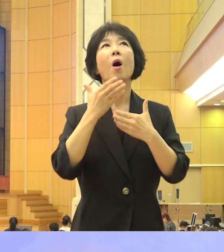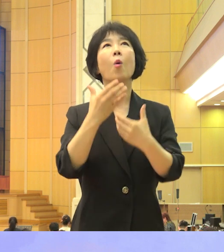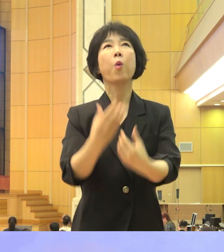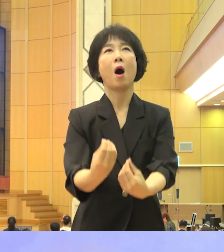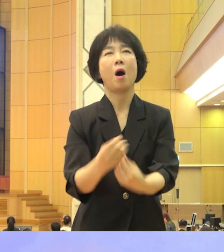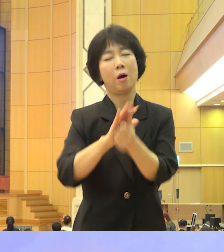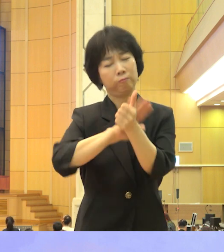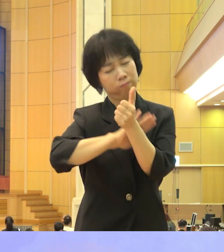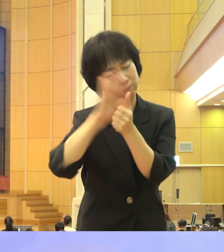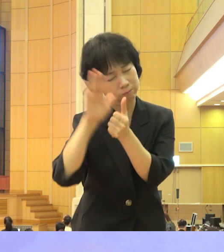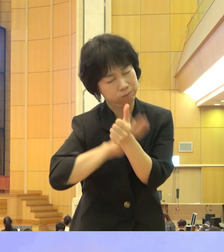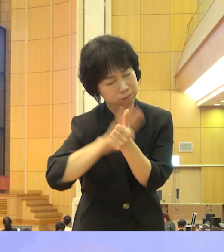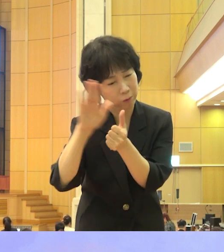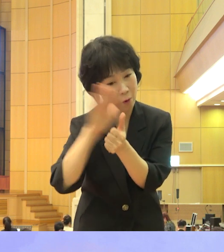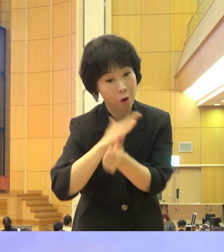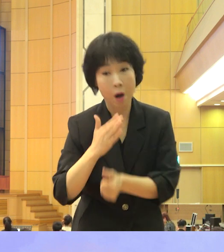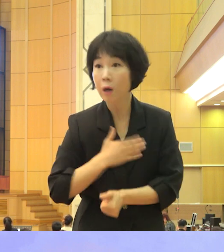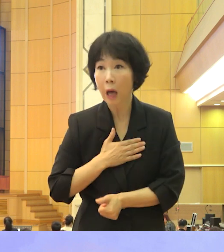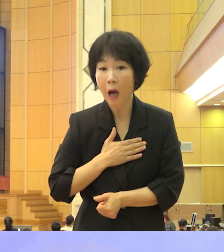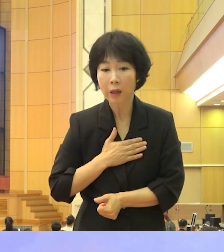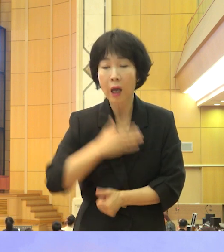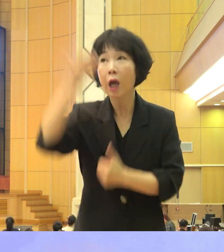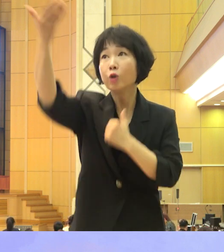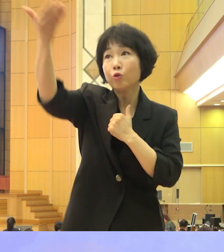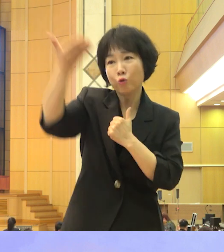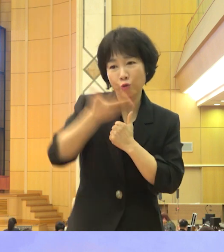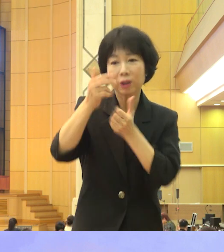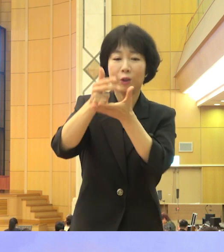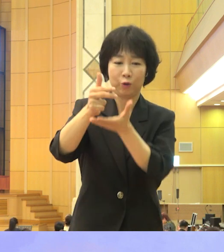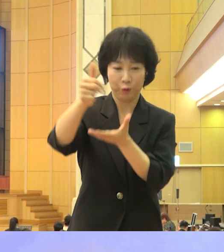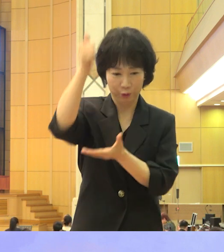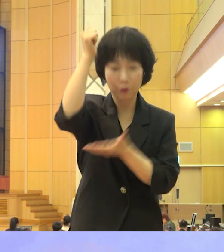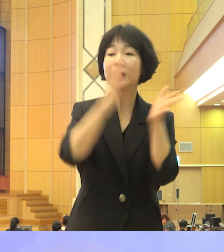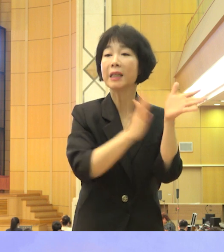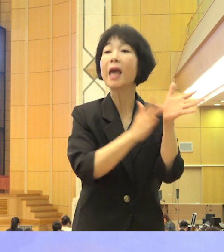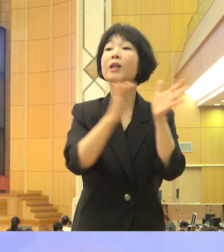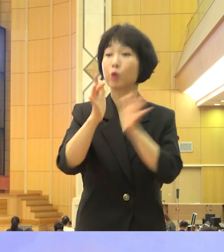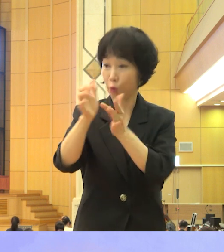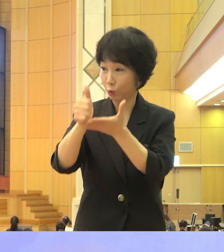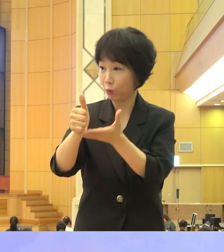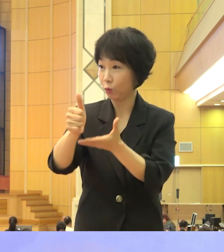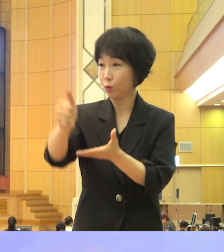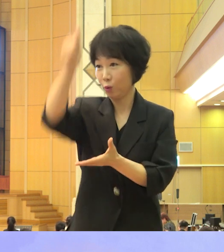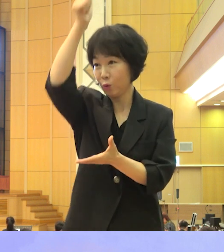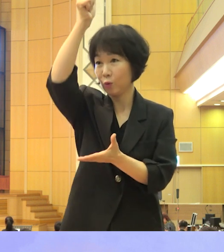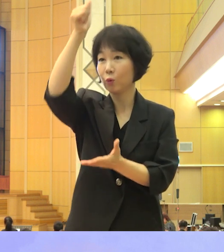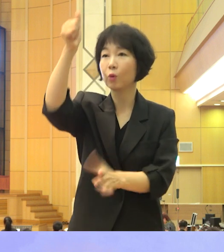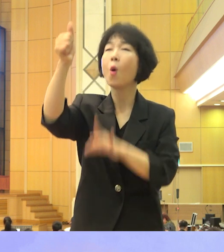참된 평안과 위로 내게 주신 주 예수